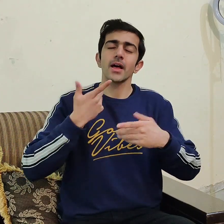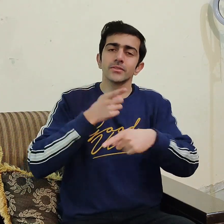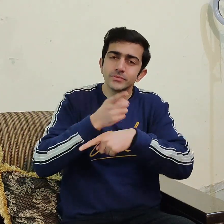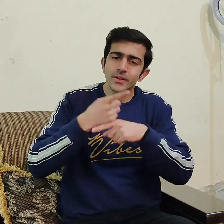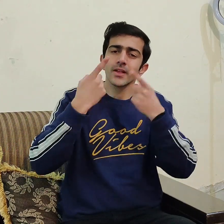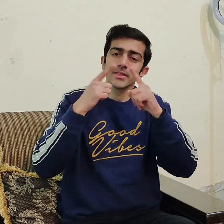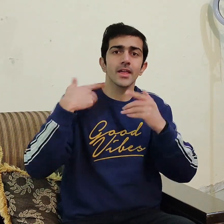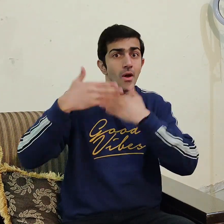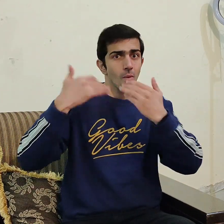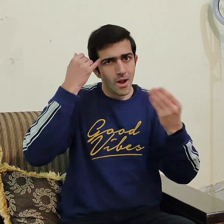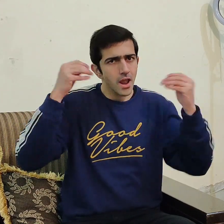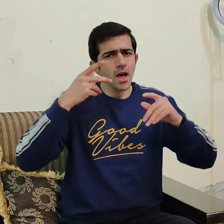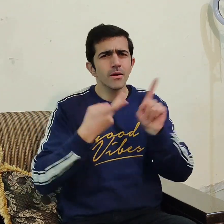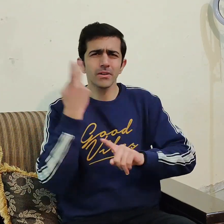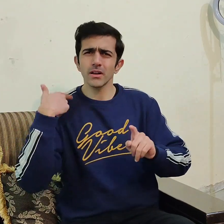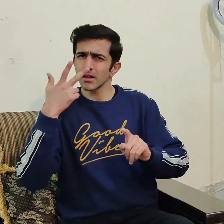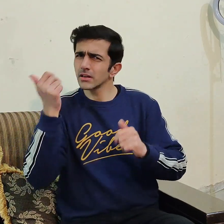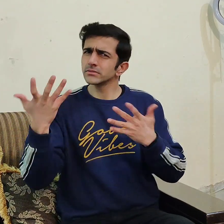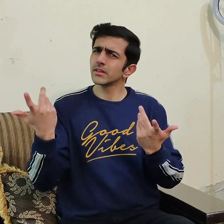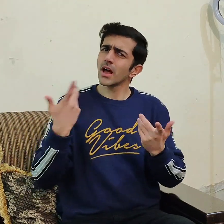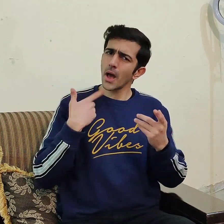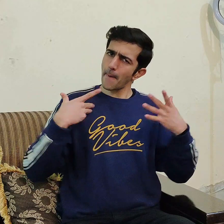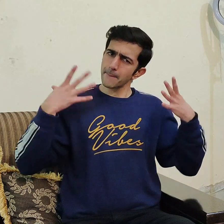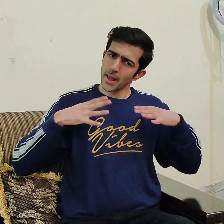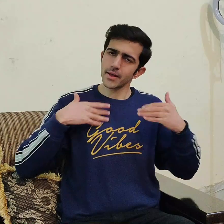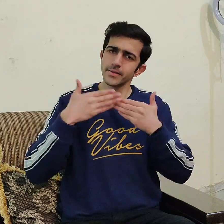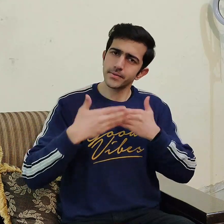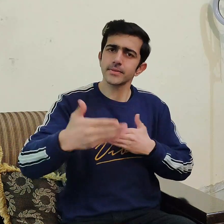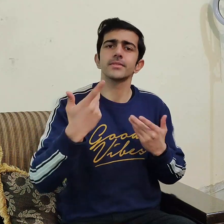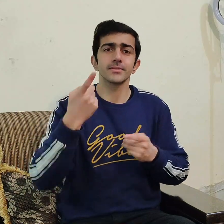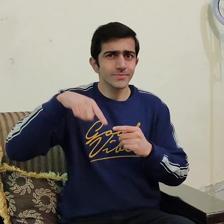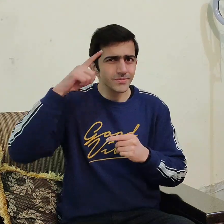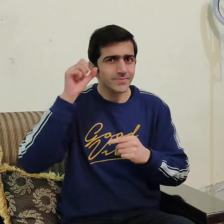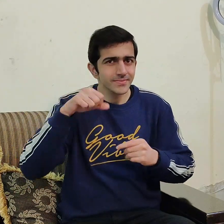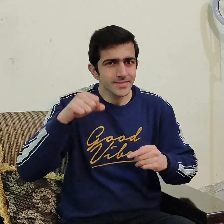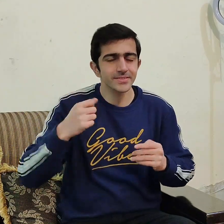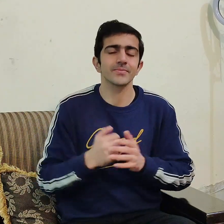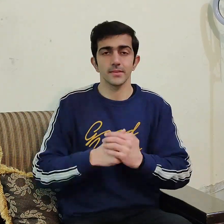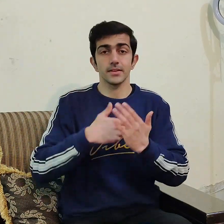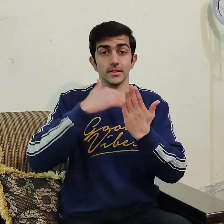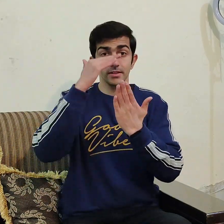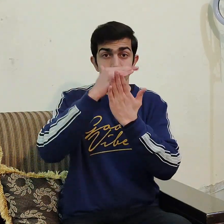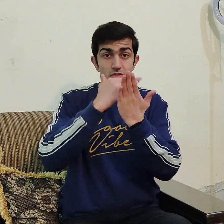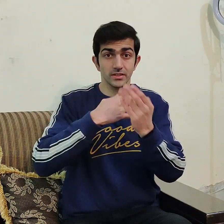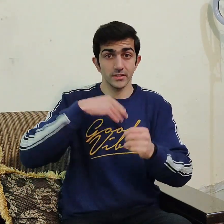इनशाला बाकी भी डेफ कम्युनिटी को अवेयरनेस दे के सपोर्ट करूँगा। और किसी ने मेरा चैनल हैक किया है तो ये तो मतलब क्या फजूल बात